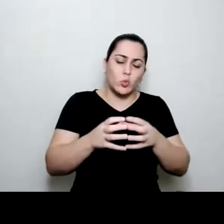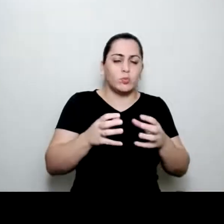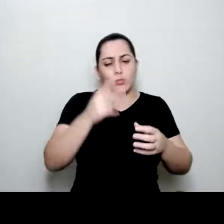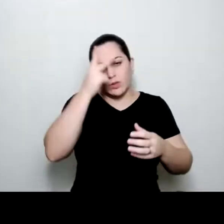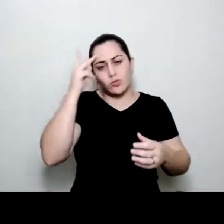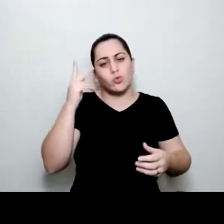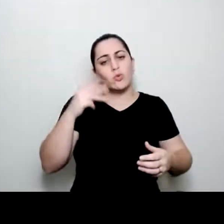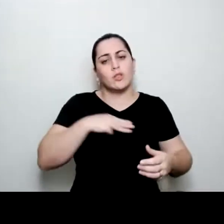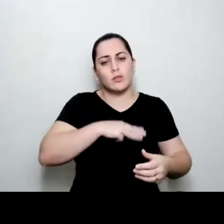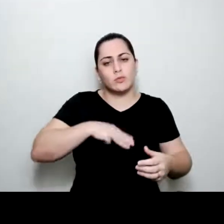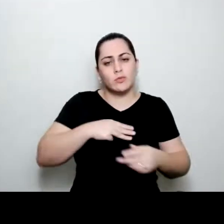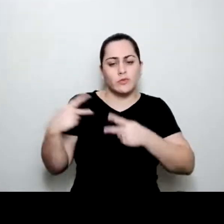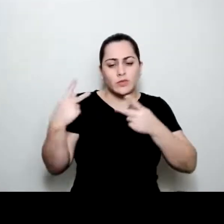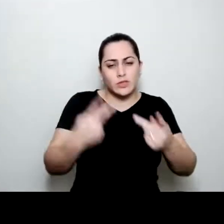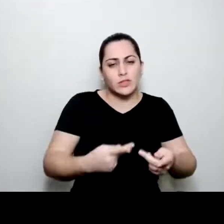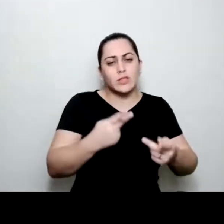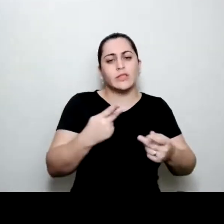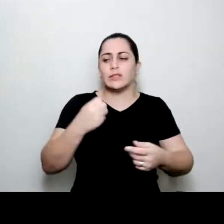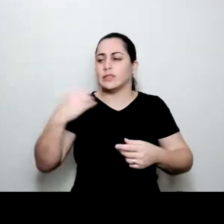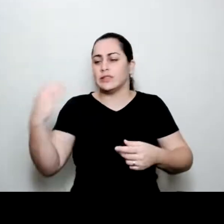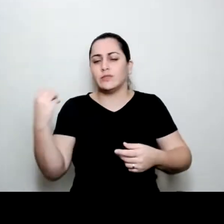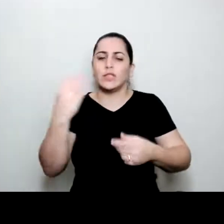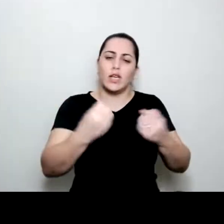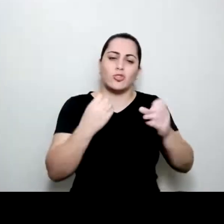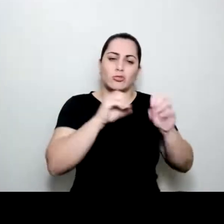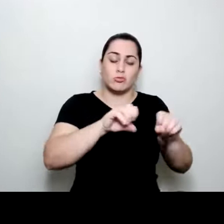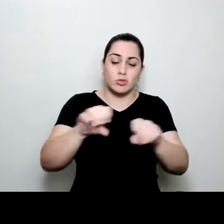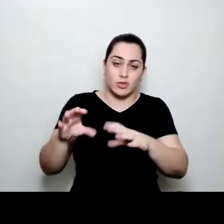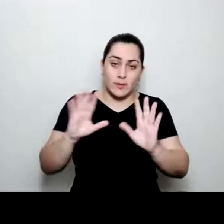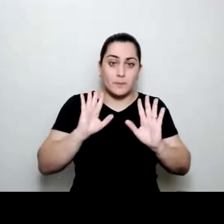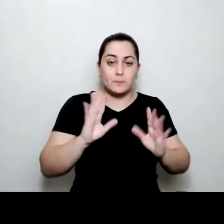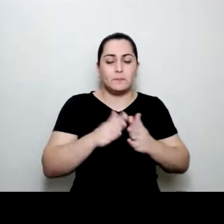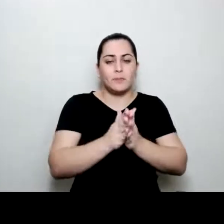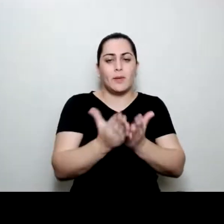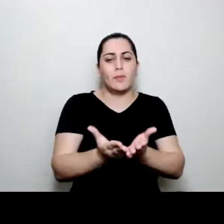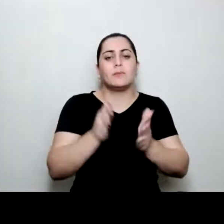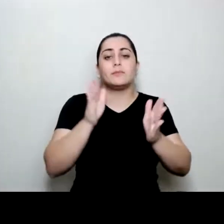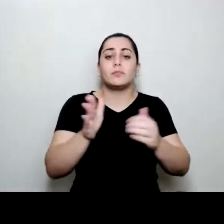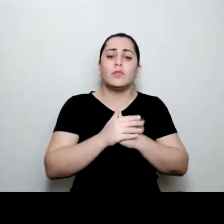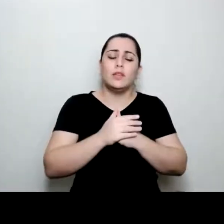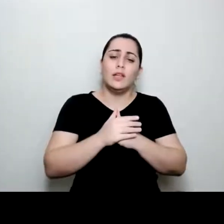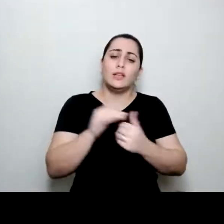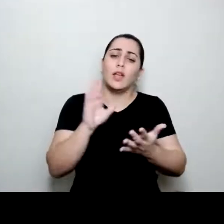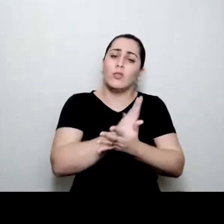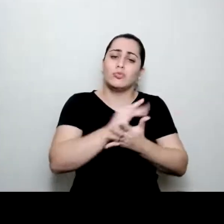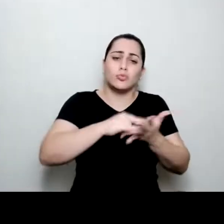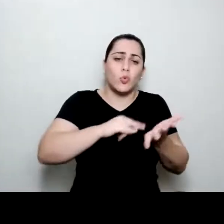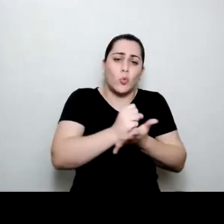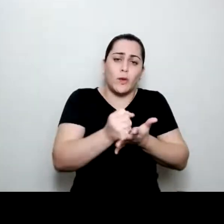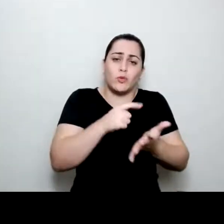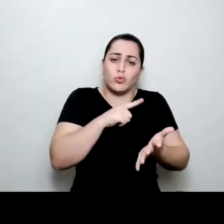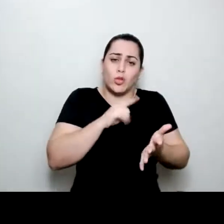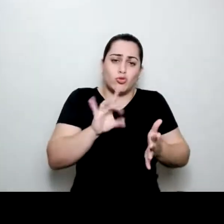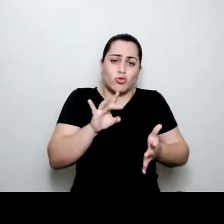missionários. Ainda que hoje sejam valiosos documentos, muito por serem os únicos documentos que a gente tem sobre